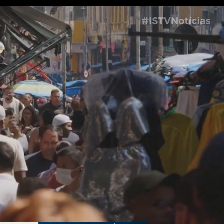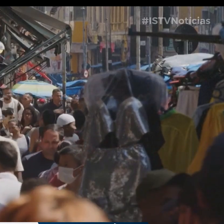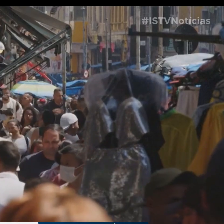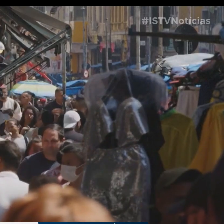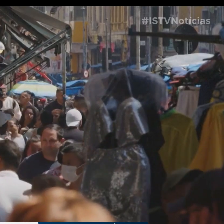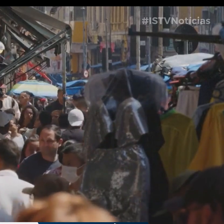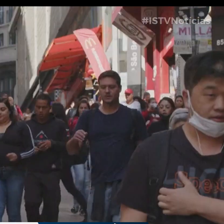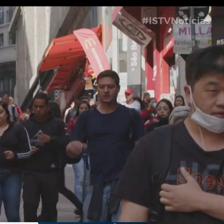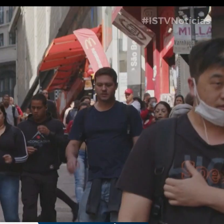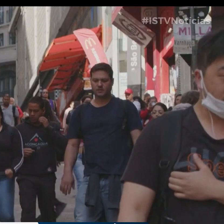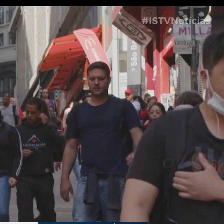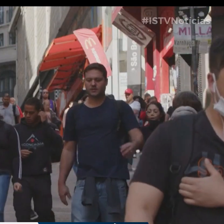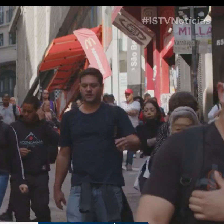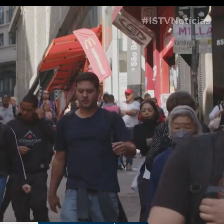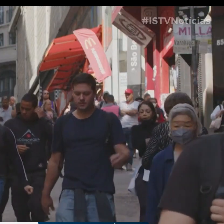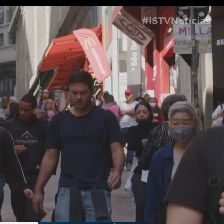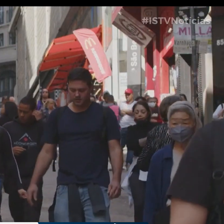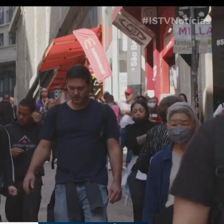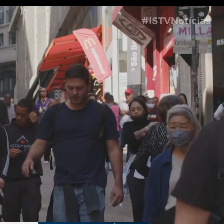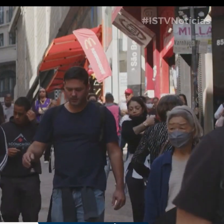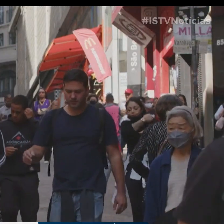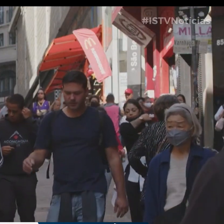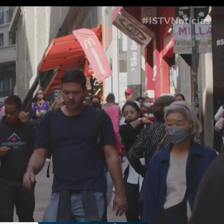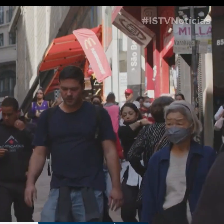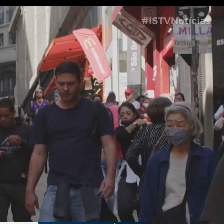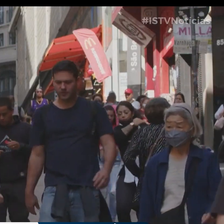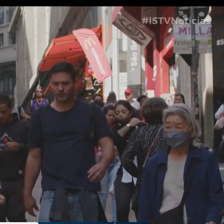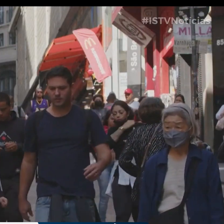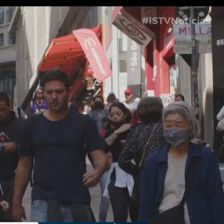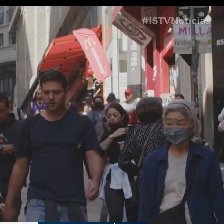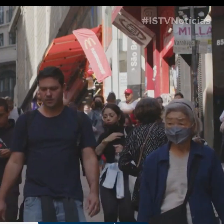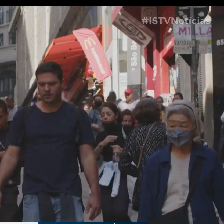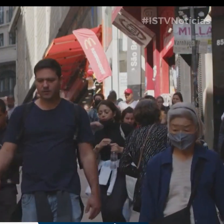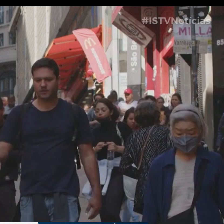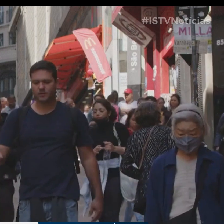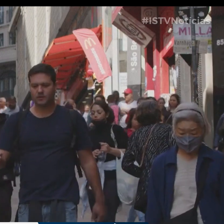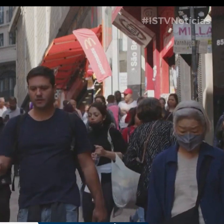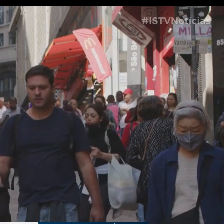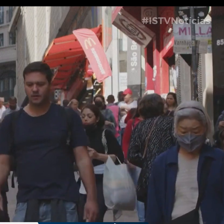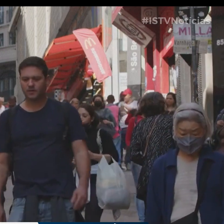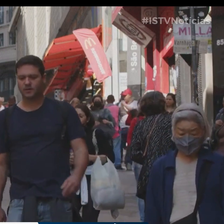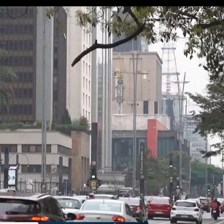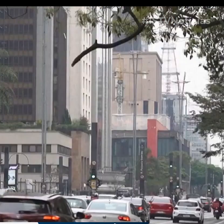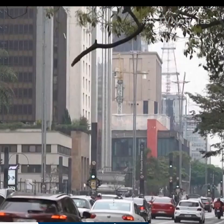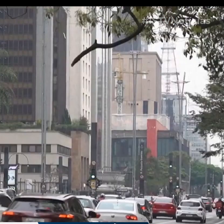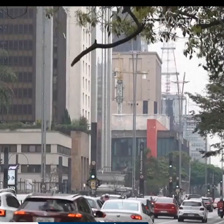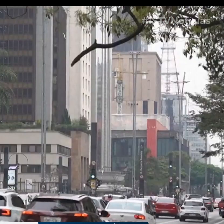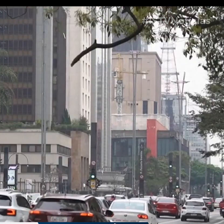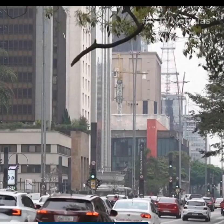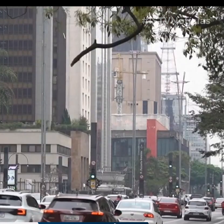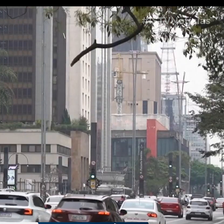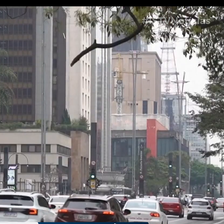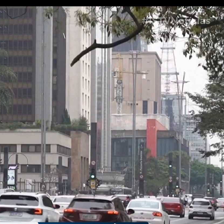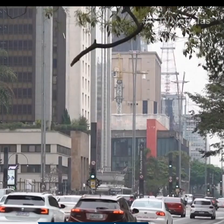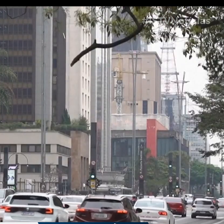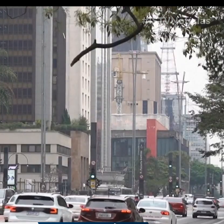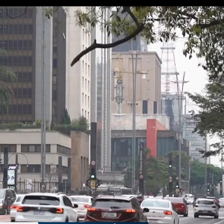de residência menos 0,23%, os únicos a registrarem queda no IPCA de Maio o resultado